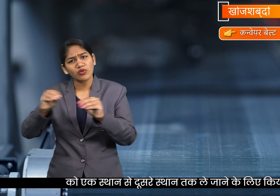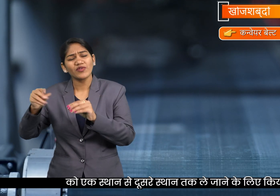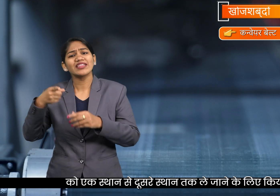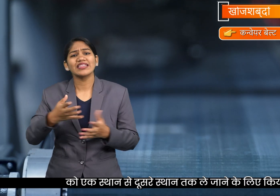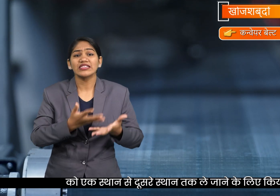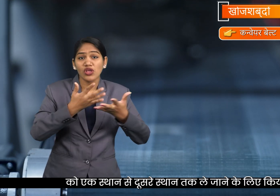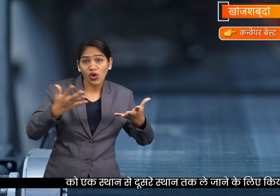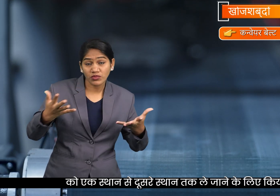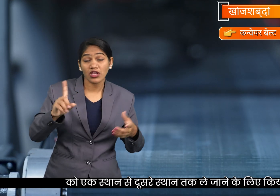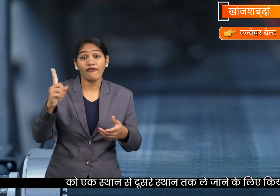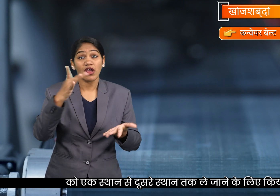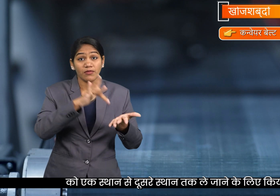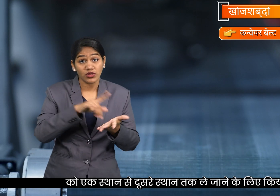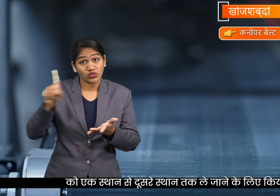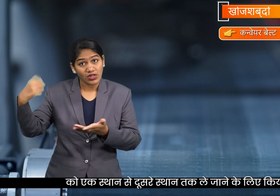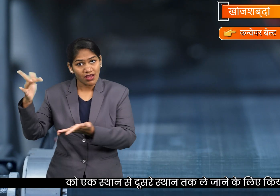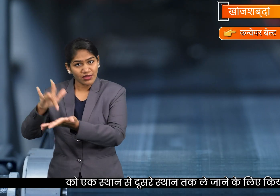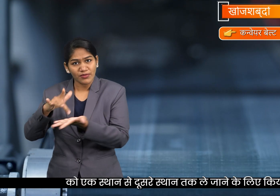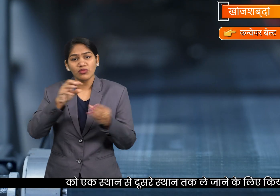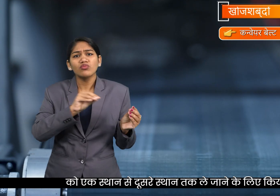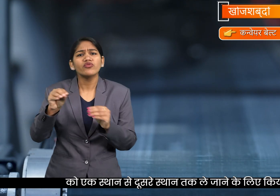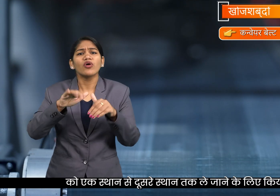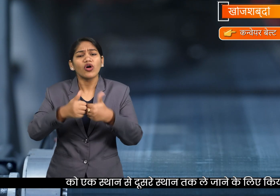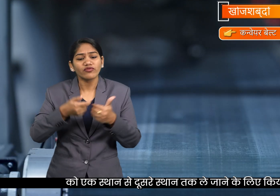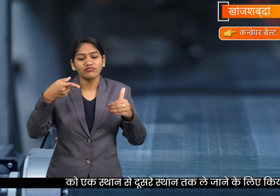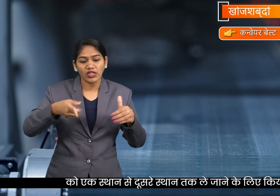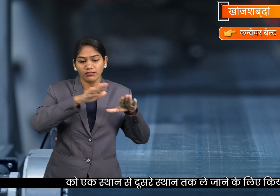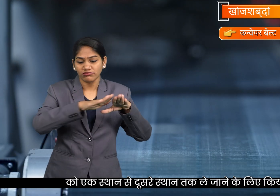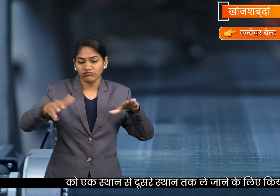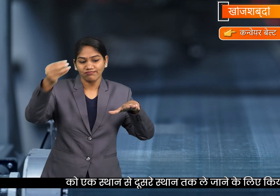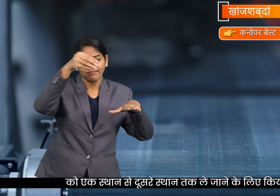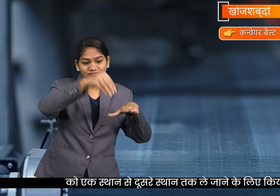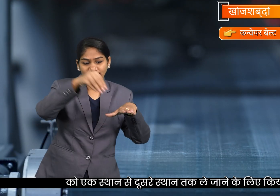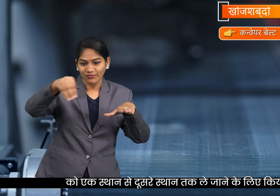स्थान तक ले जाने के लिए किया जाता है।